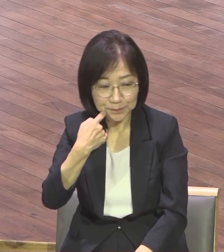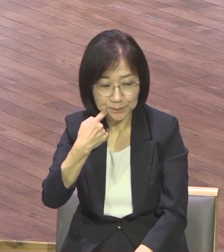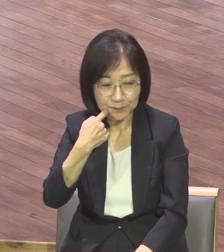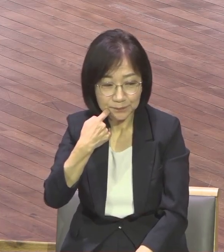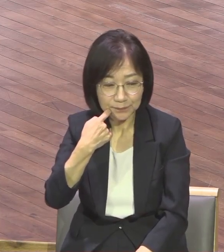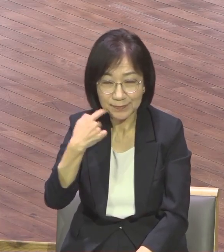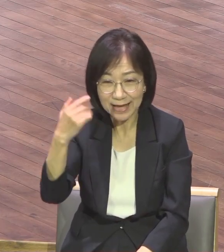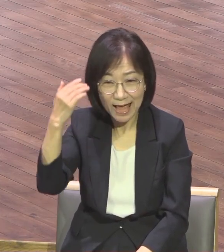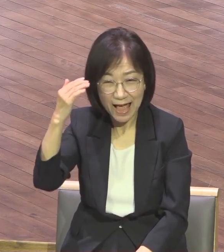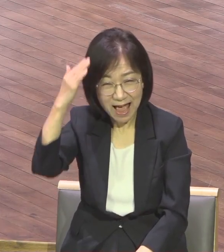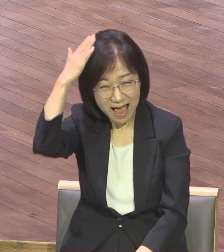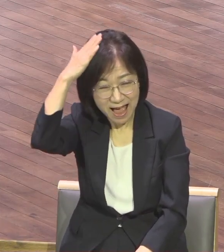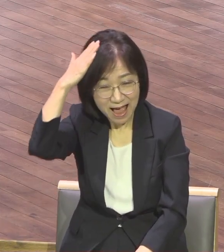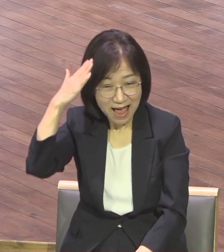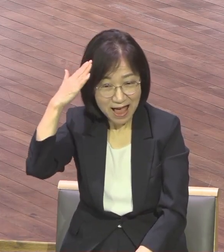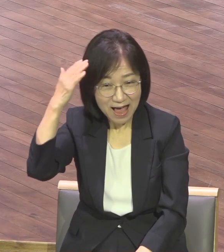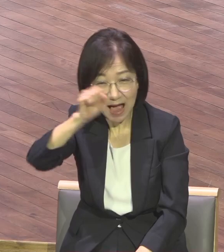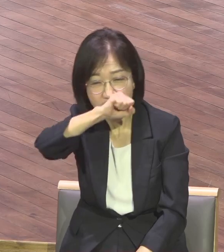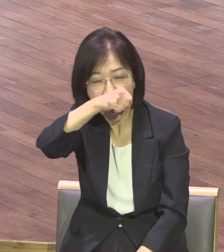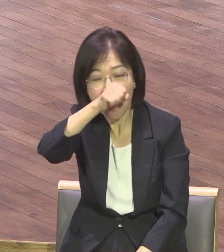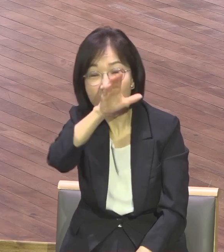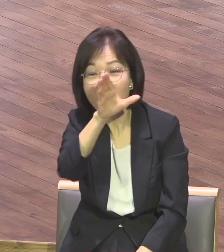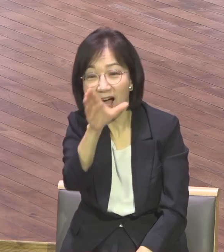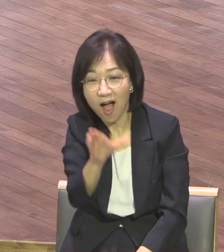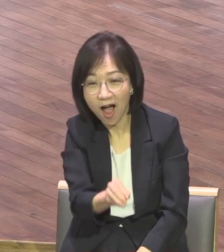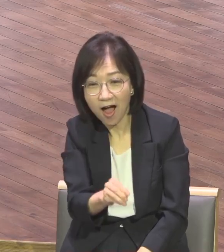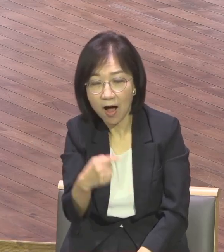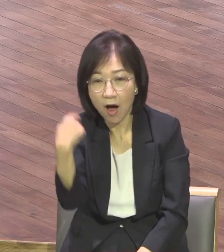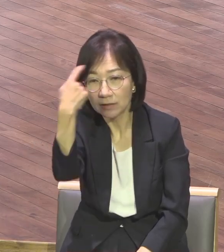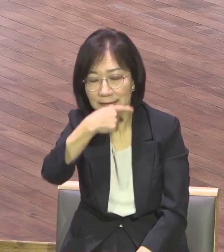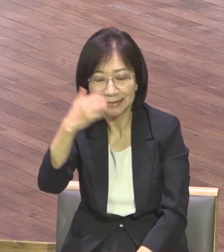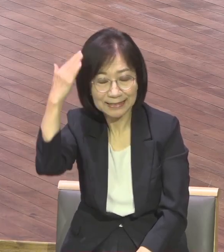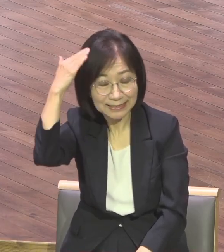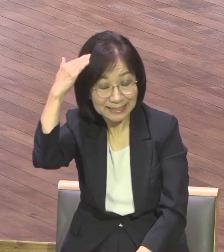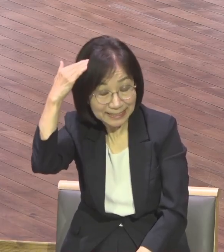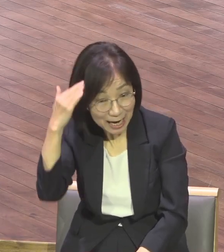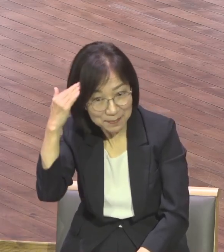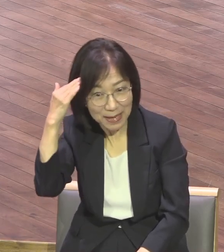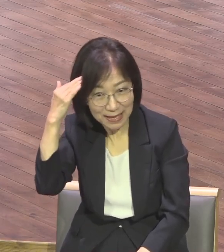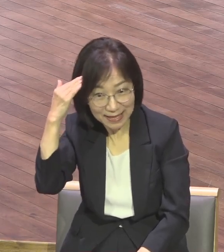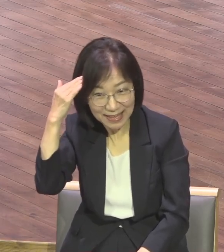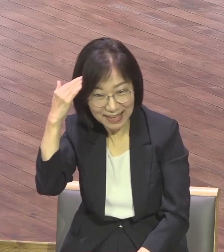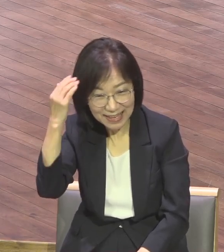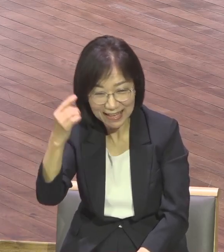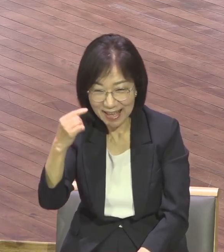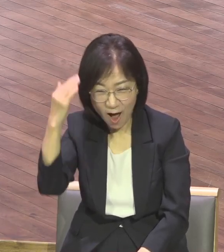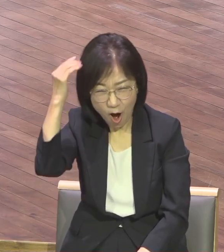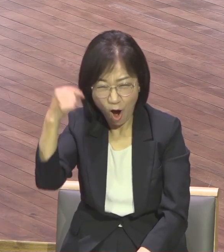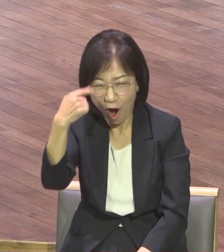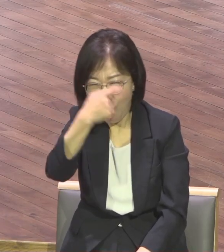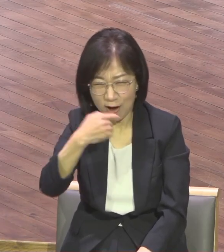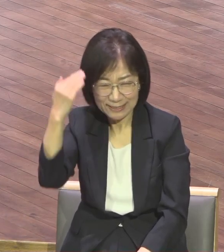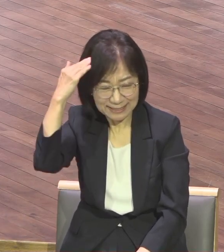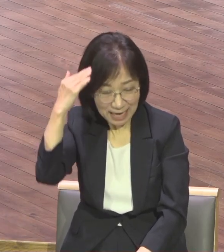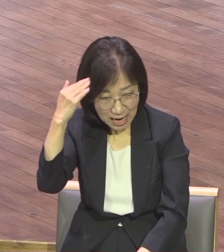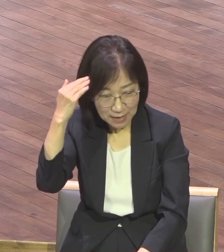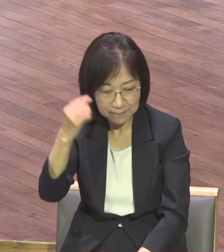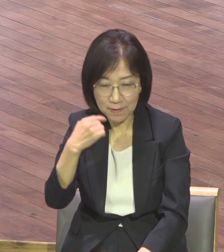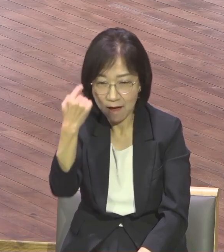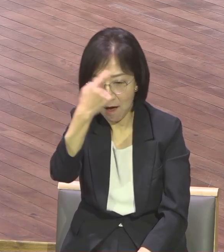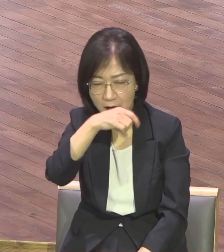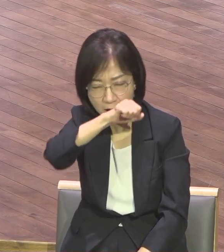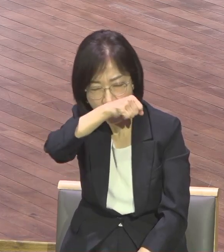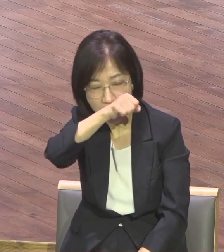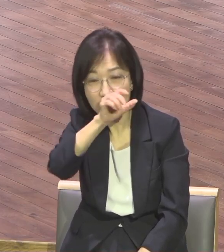니그로 아프리카계 흑인을 말합니다. 아프리카 흑인 영어로 니그로 흑인입니다. 이 흑인 또요